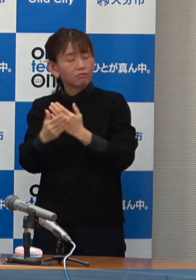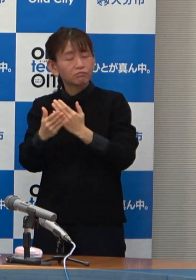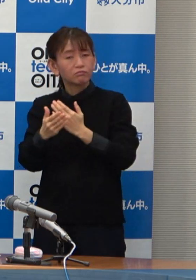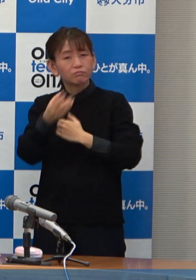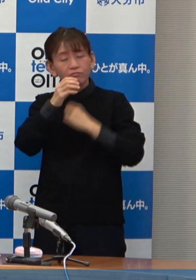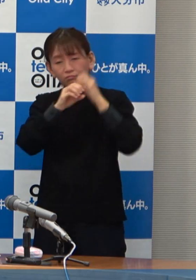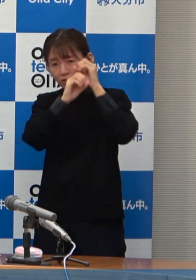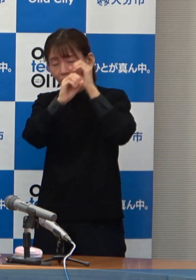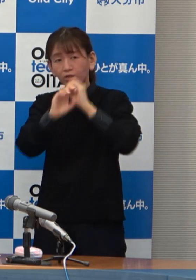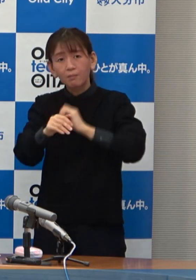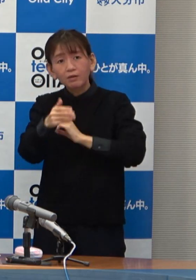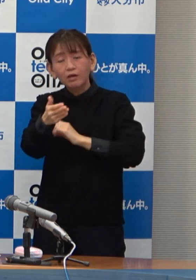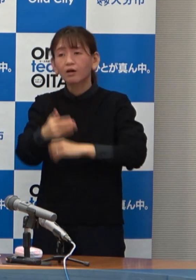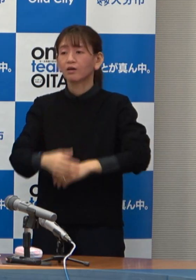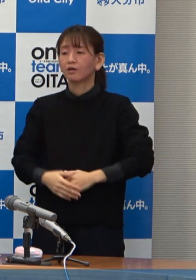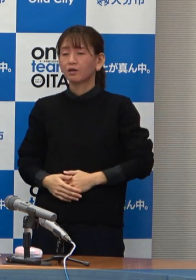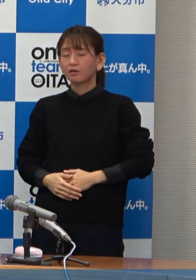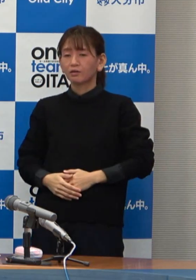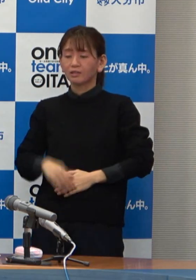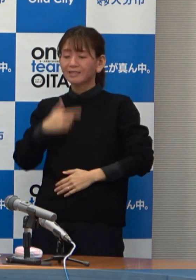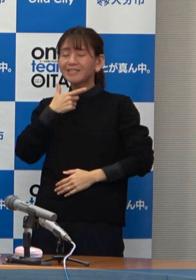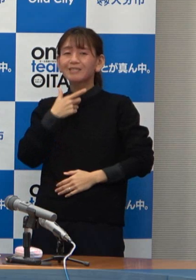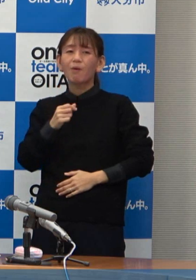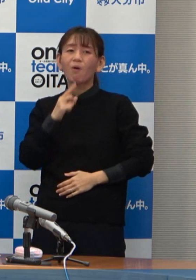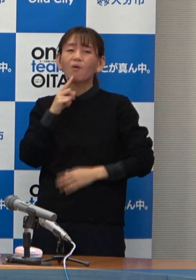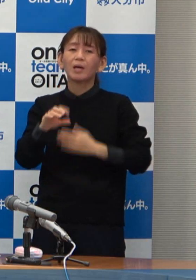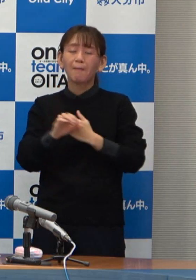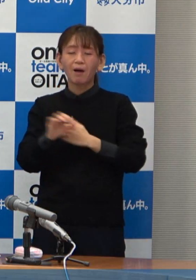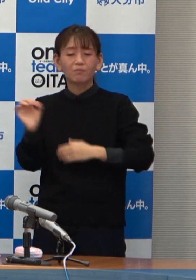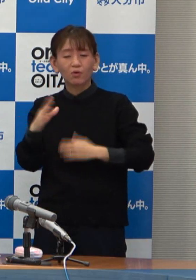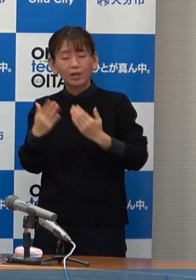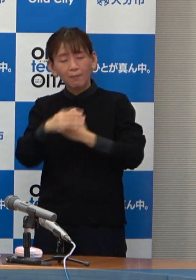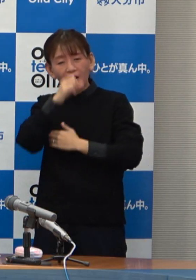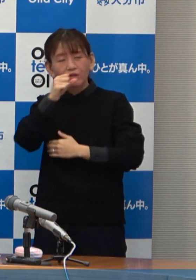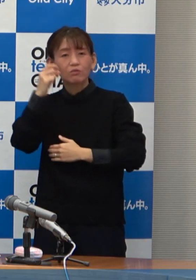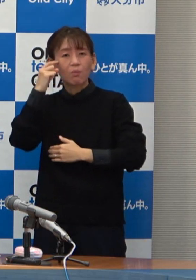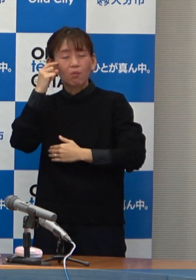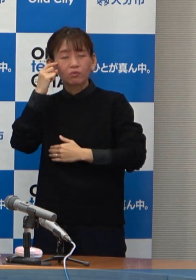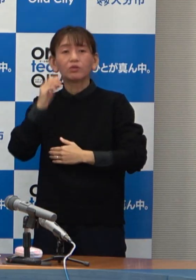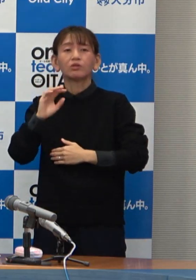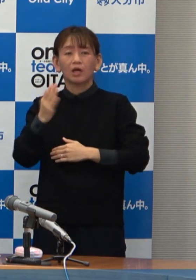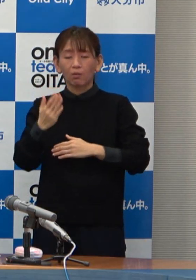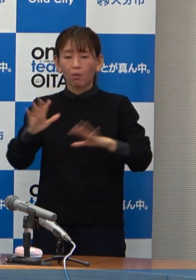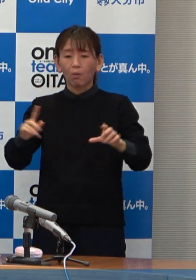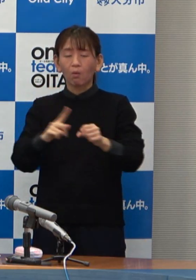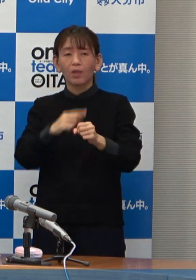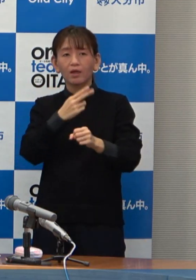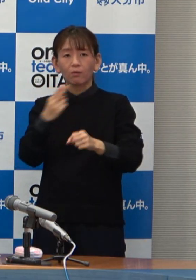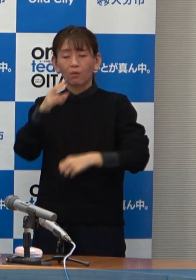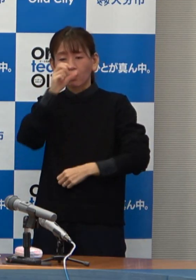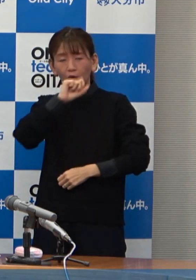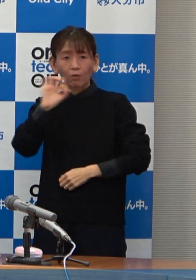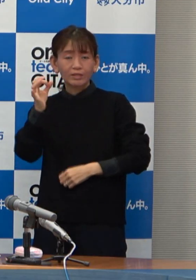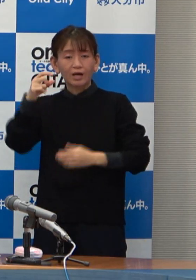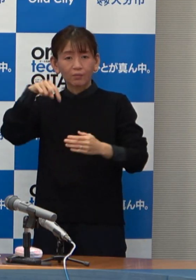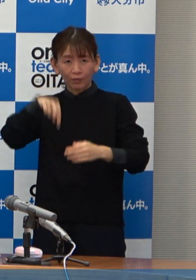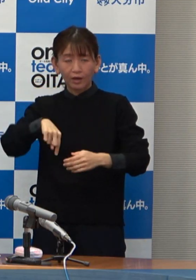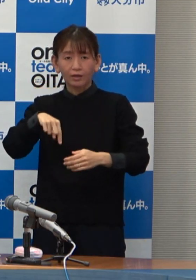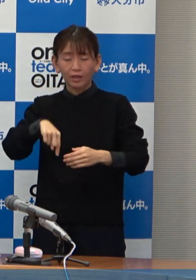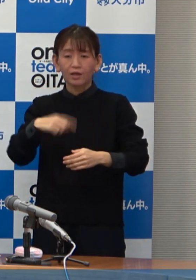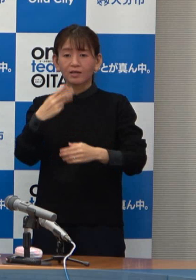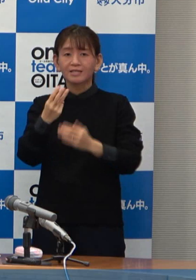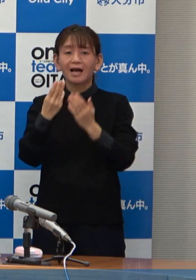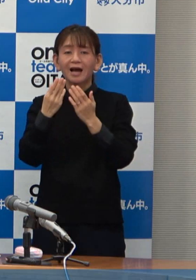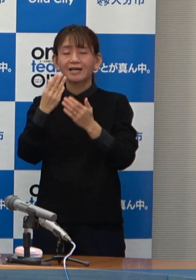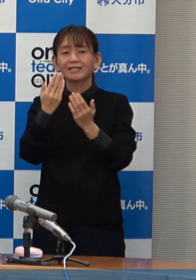です希望言えばそうですけれども今年度予算の中で3学期だけでも